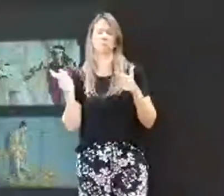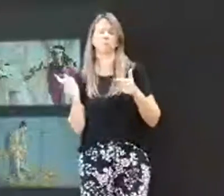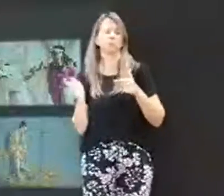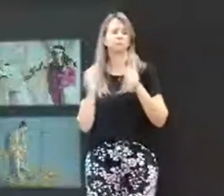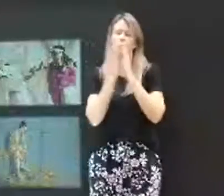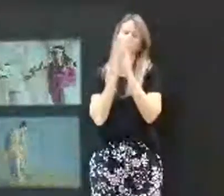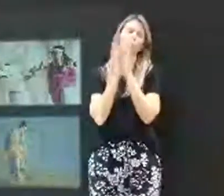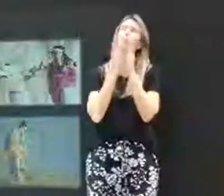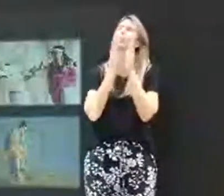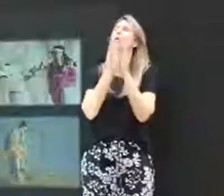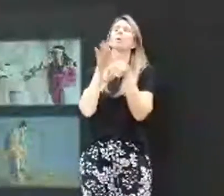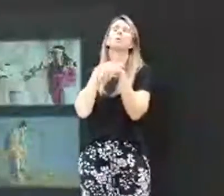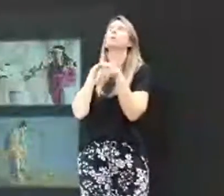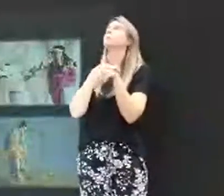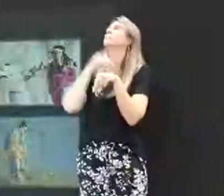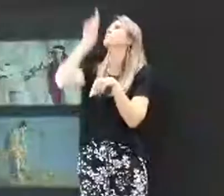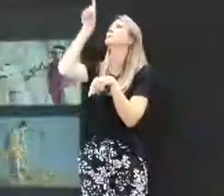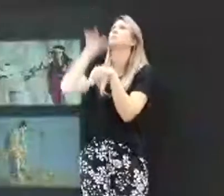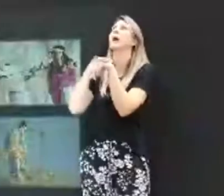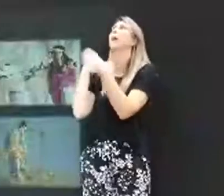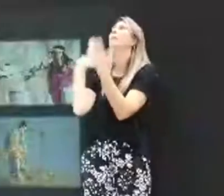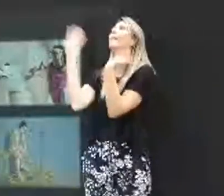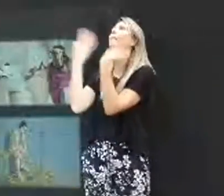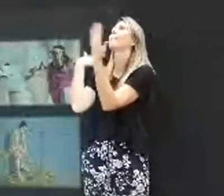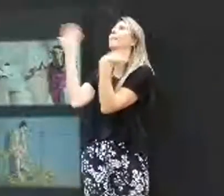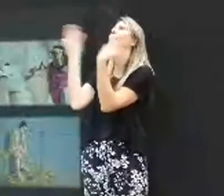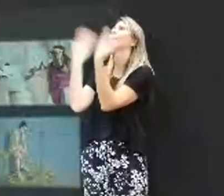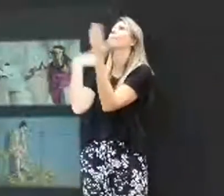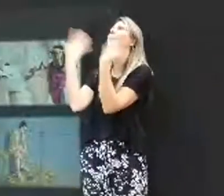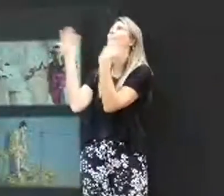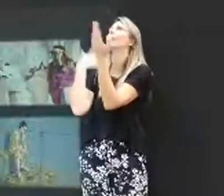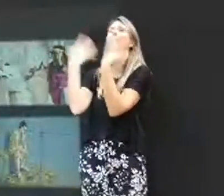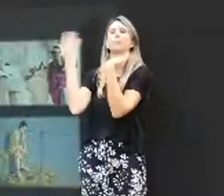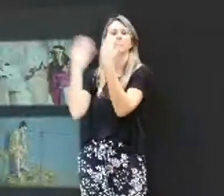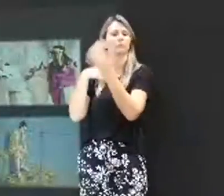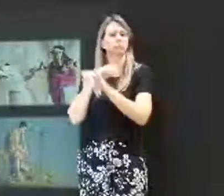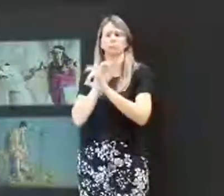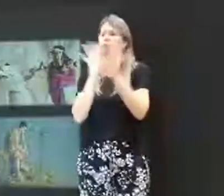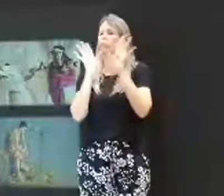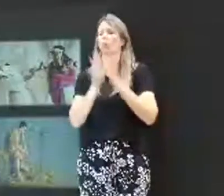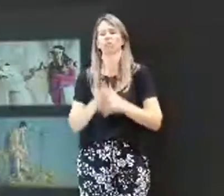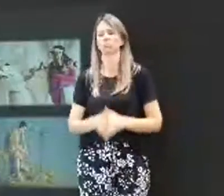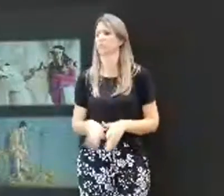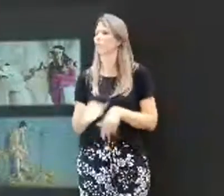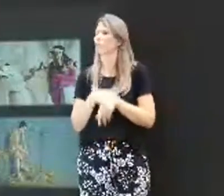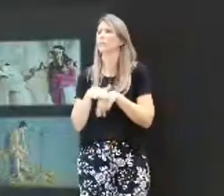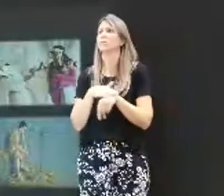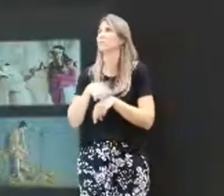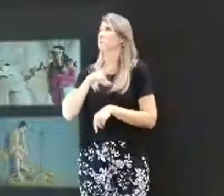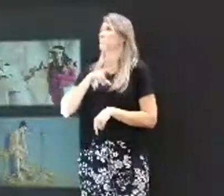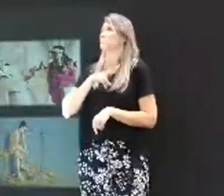Mas tudo bem, ele continuava firme com o Senhor, né? Sempre ali, tendo intimidade com Deus,